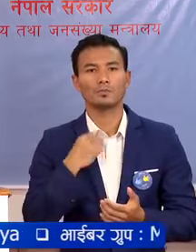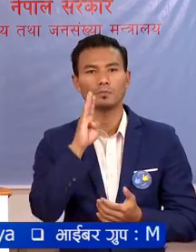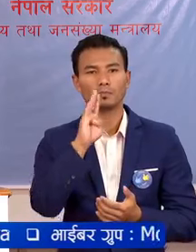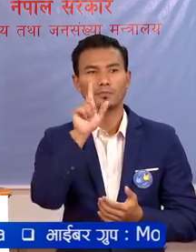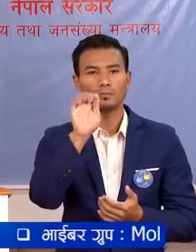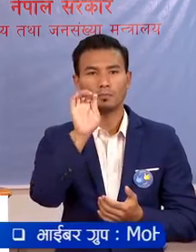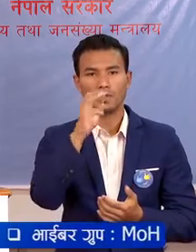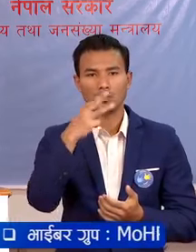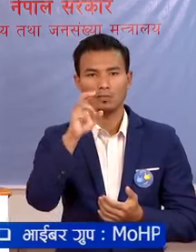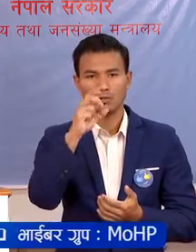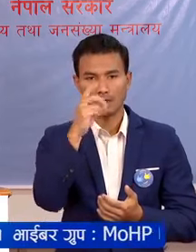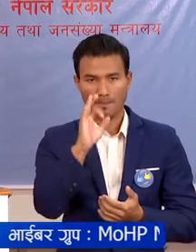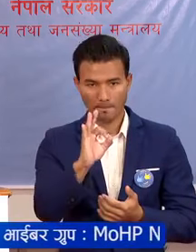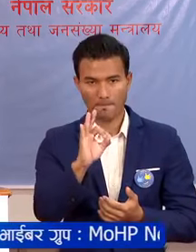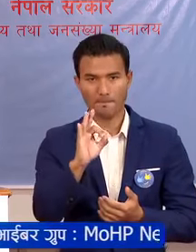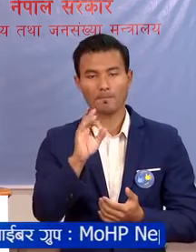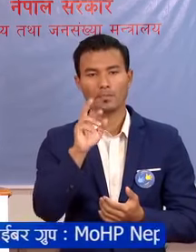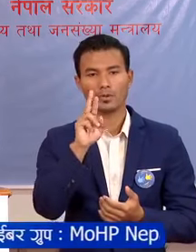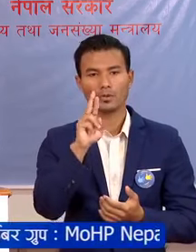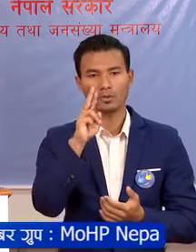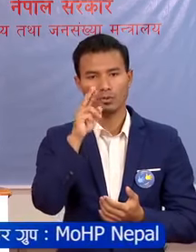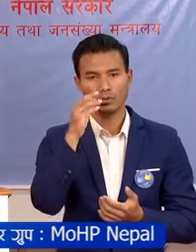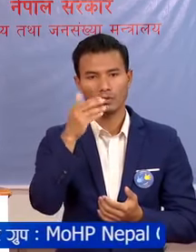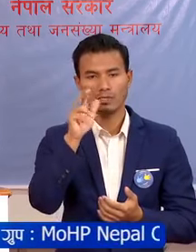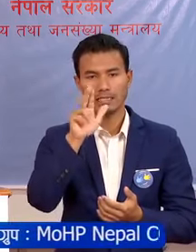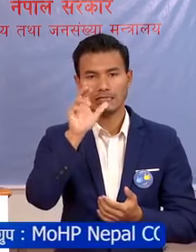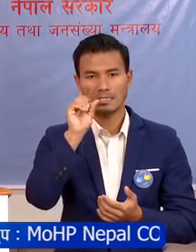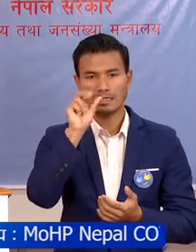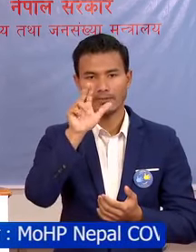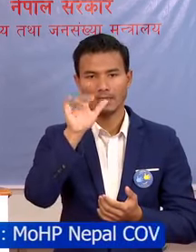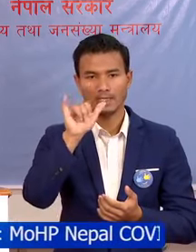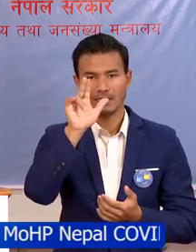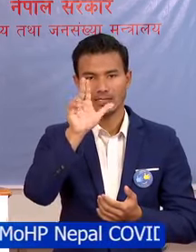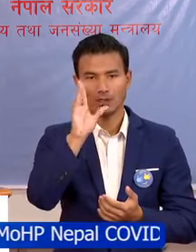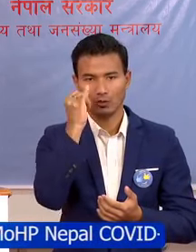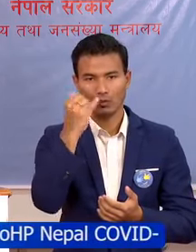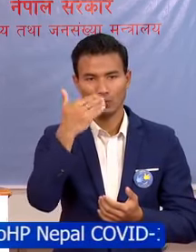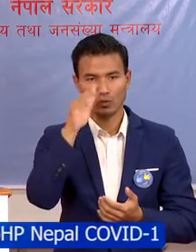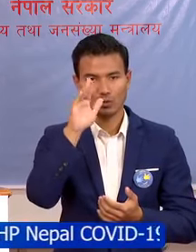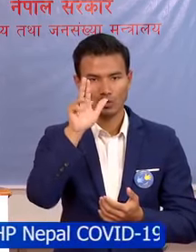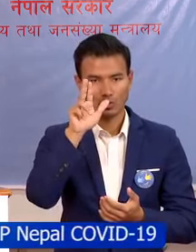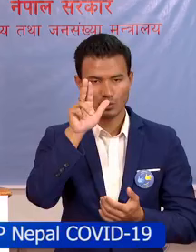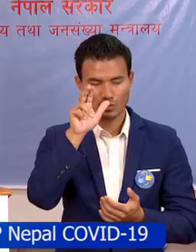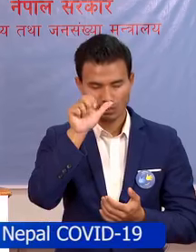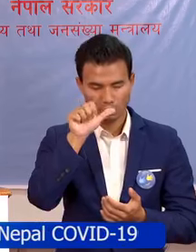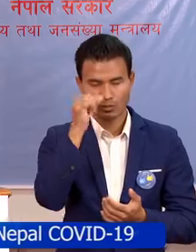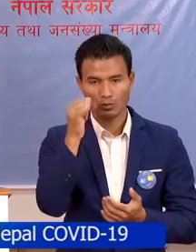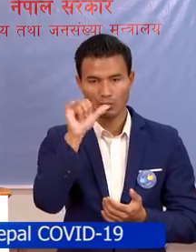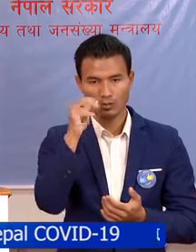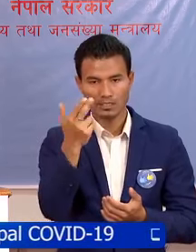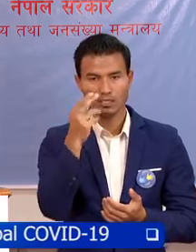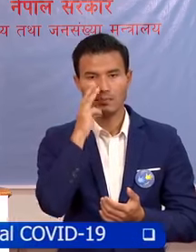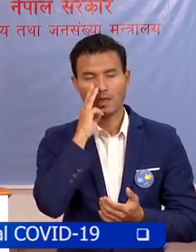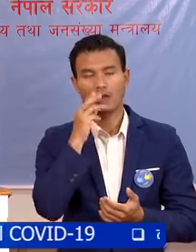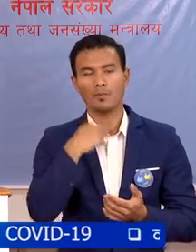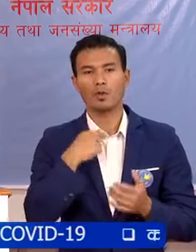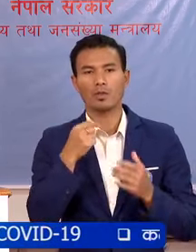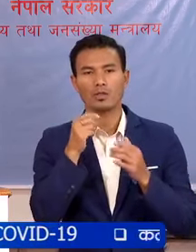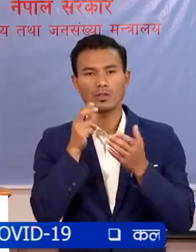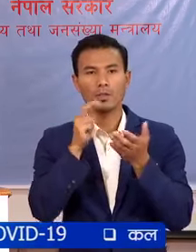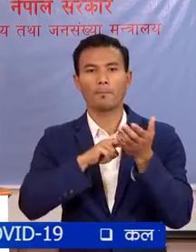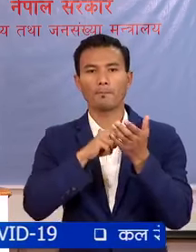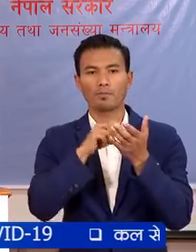पंडे ममा रोग नेंचन बन्ने अंतरमा साहखा को निर्देशक मले यो कंत्राप्ट्रेशिं को बारेमा